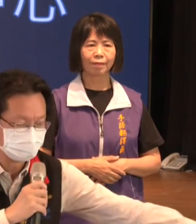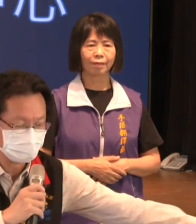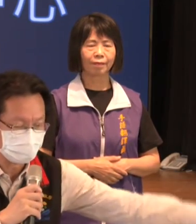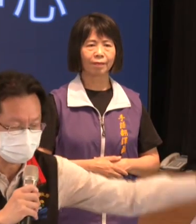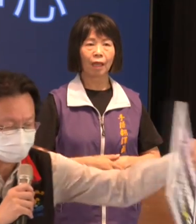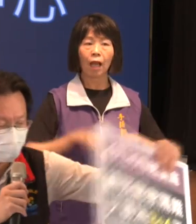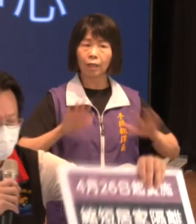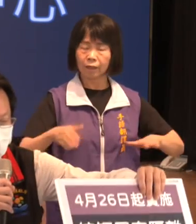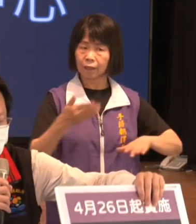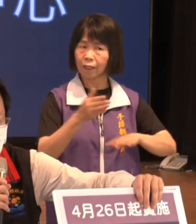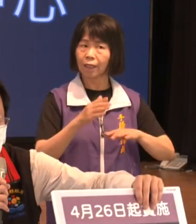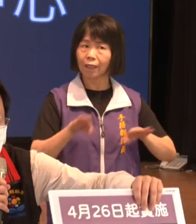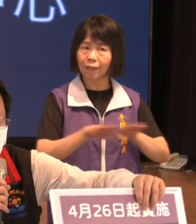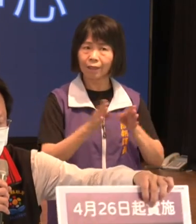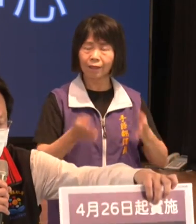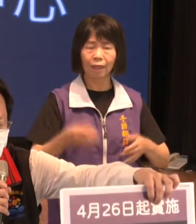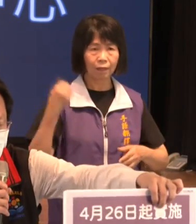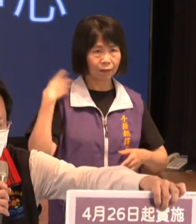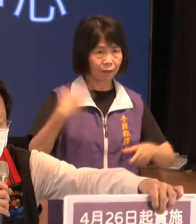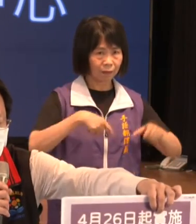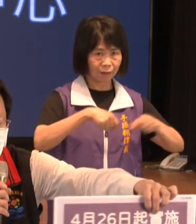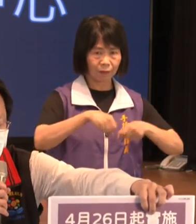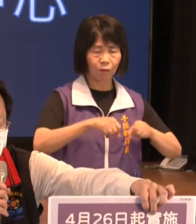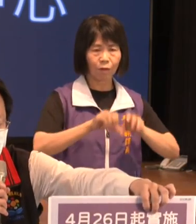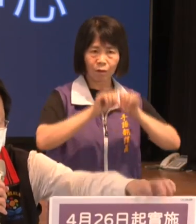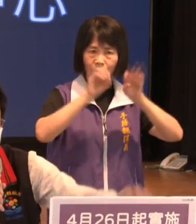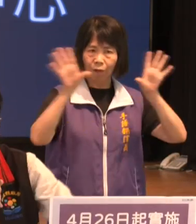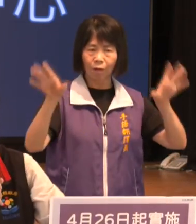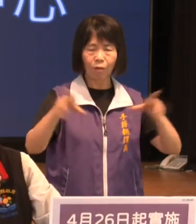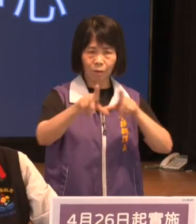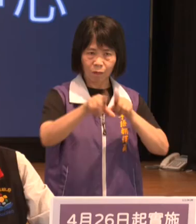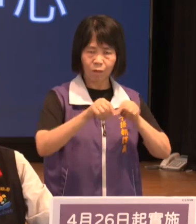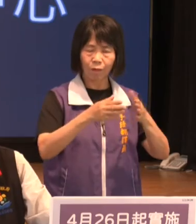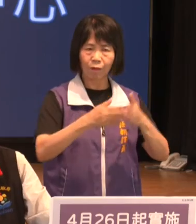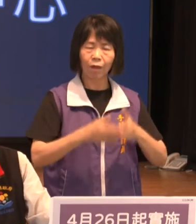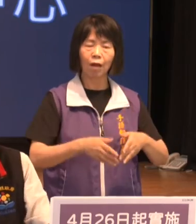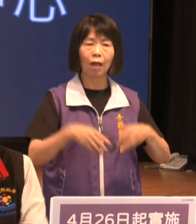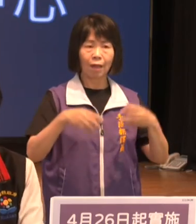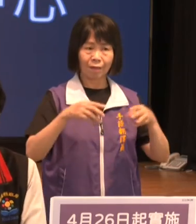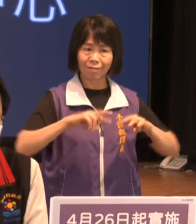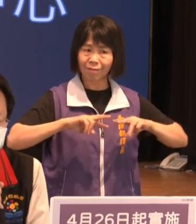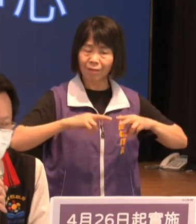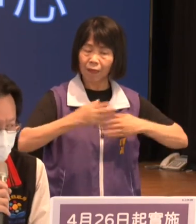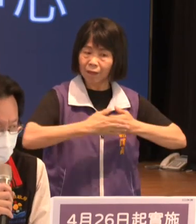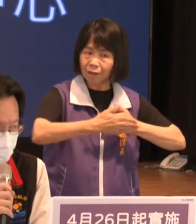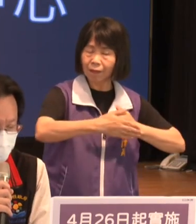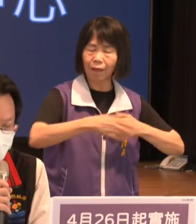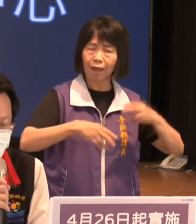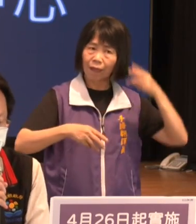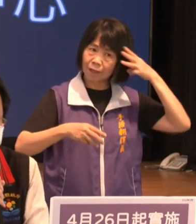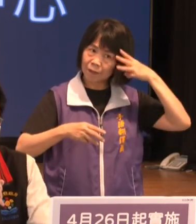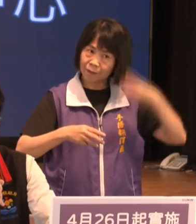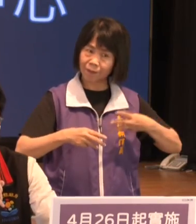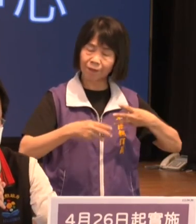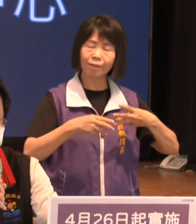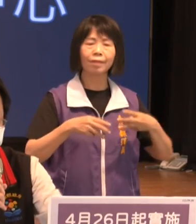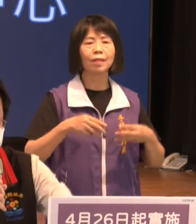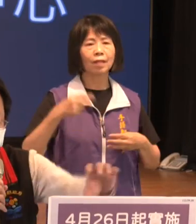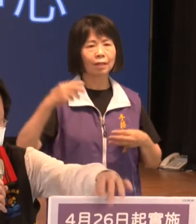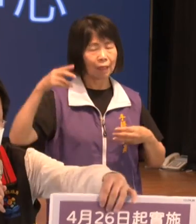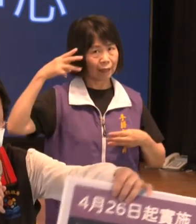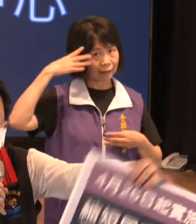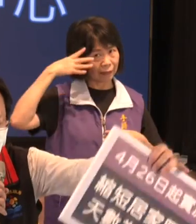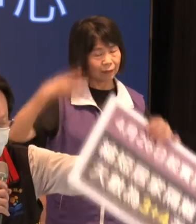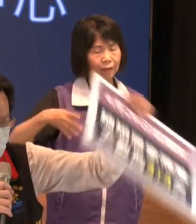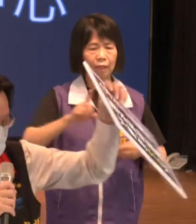那从今天开始呢，就是新的政策在跑隔离上改成3+4就是3天的隔离以及4天的自主